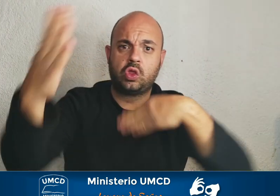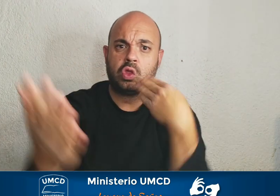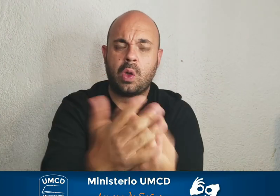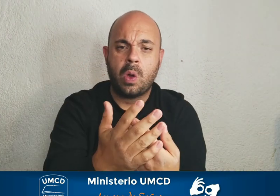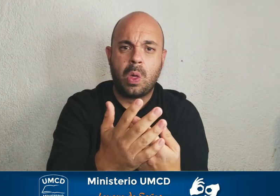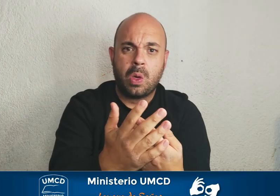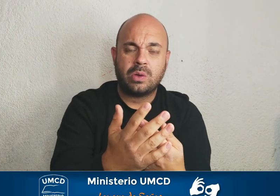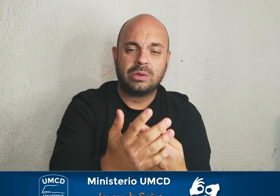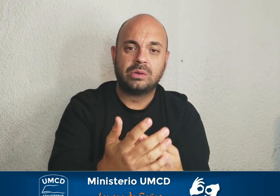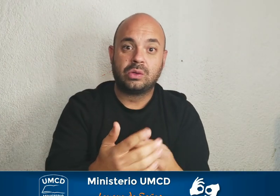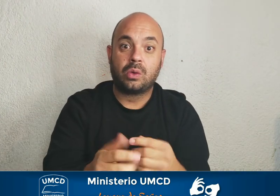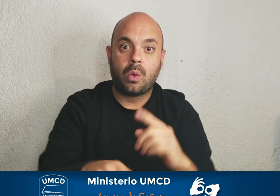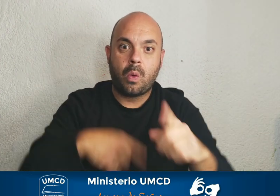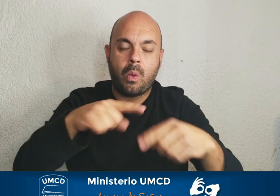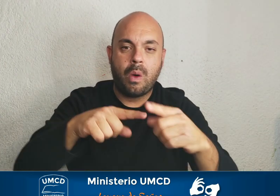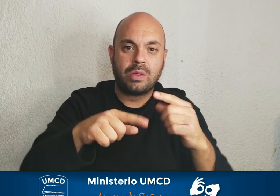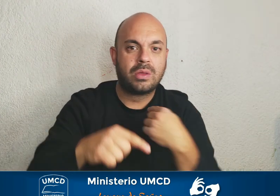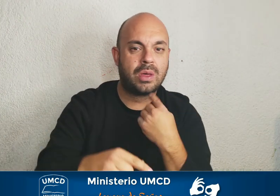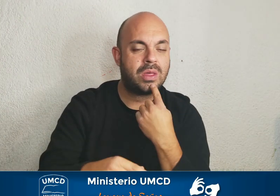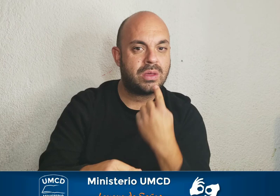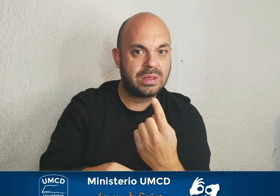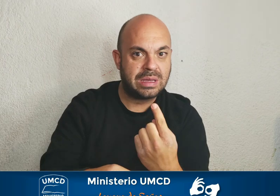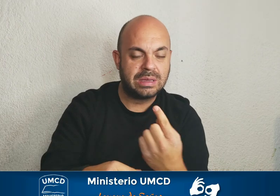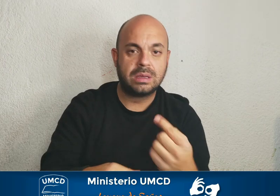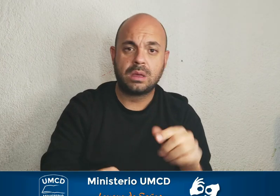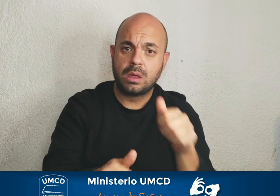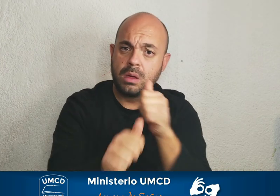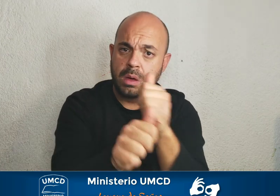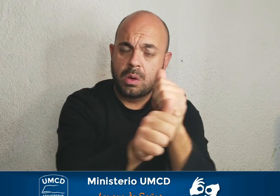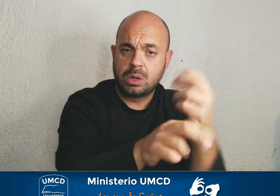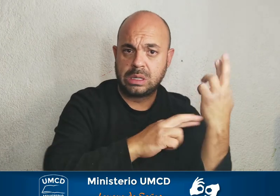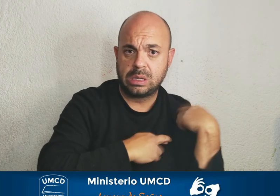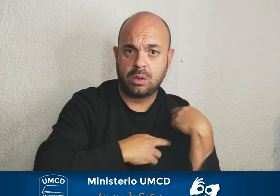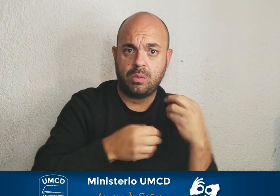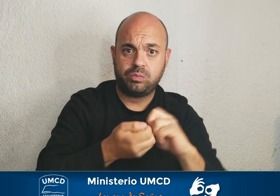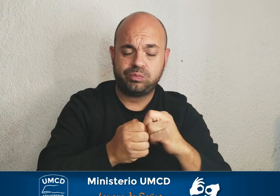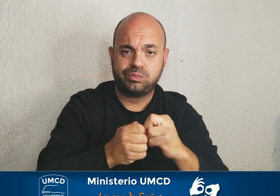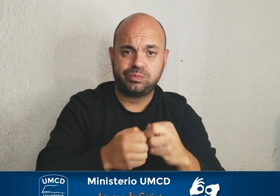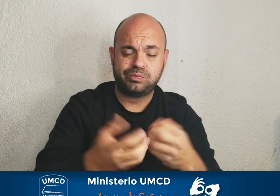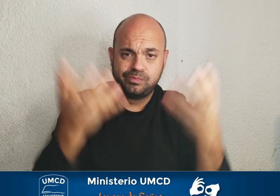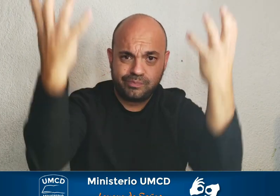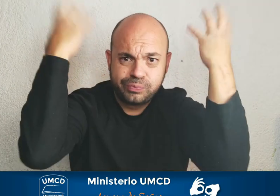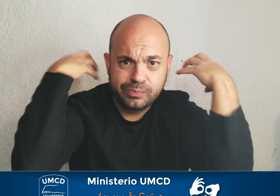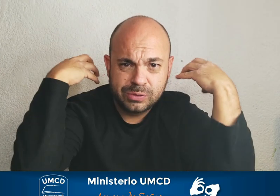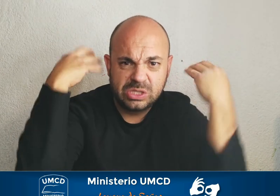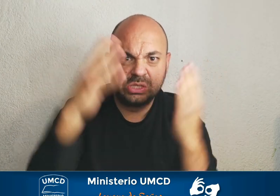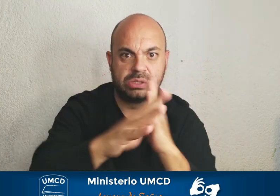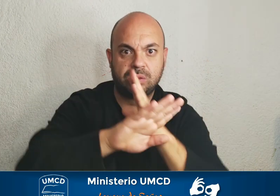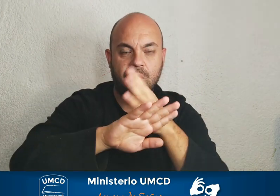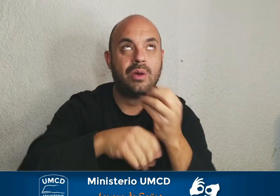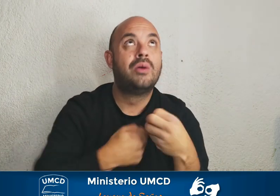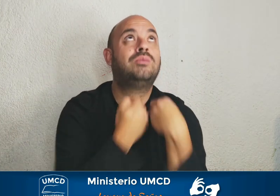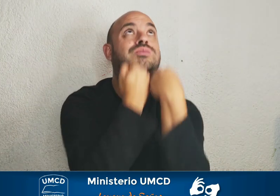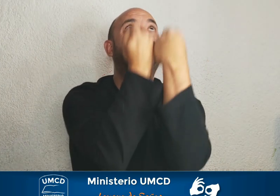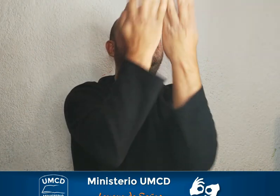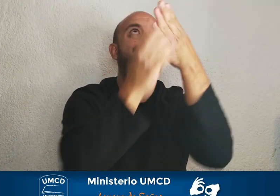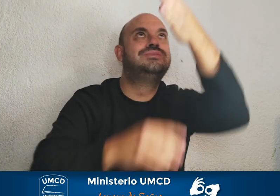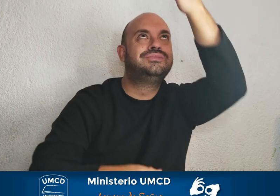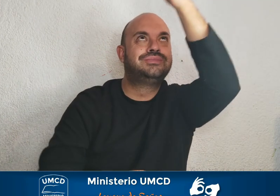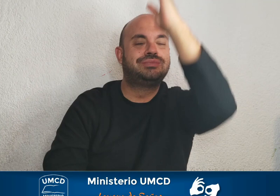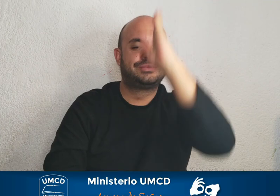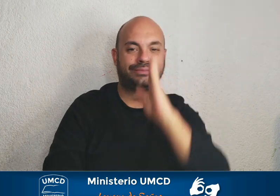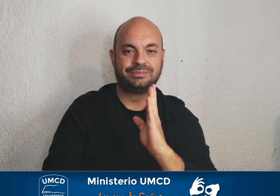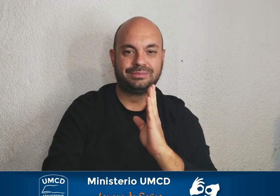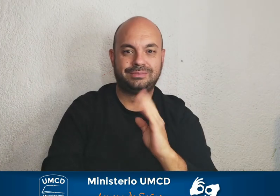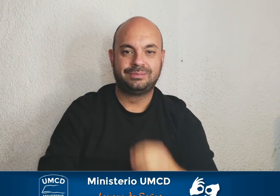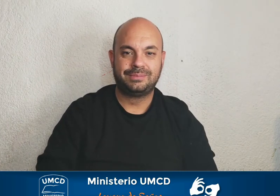su sacrificio, nos pone un reto muy grande y es el de tomar nuestra propia cruz. Es nuestra lección de hoy